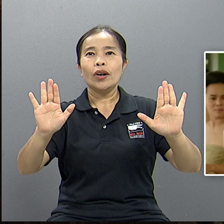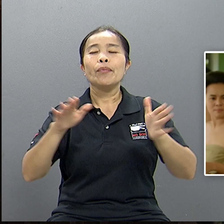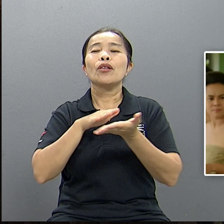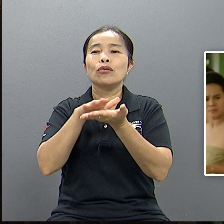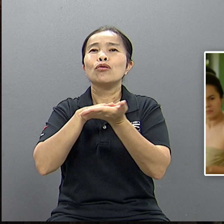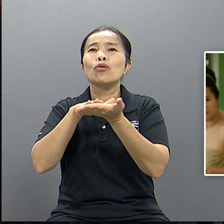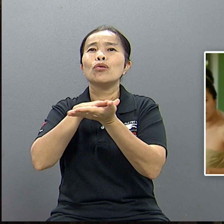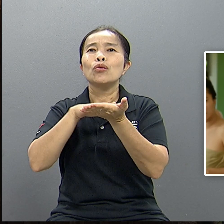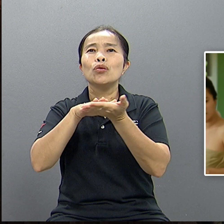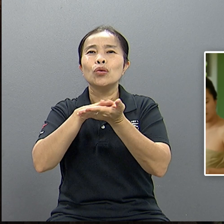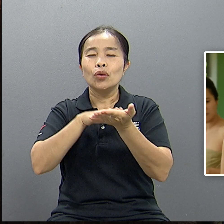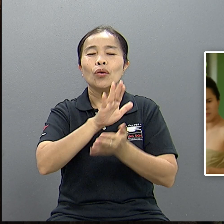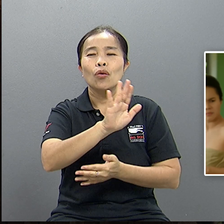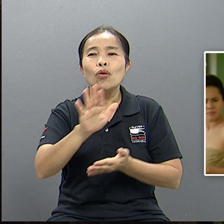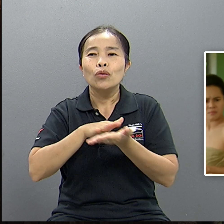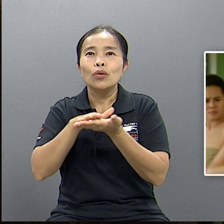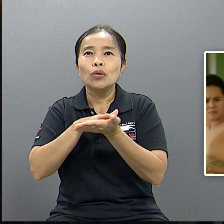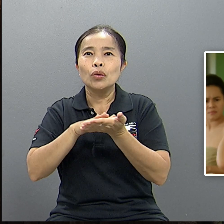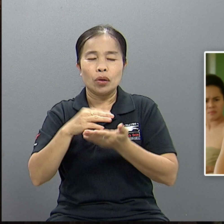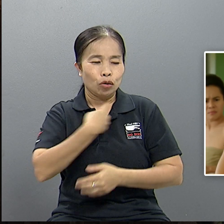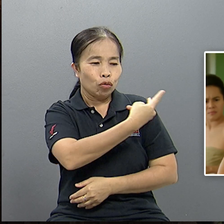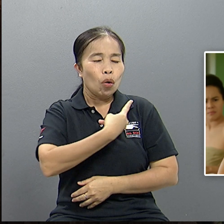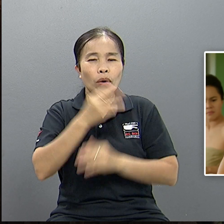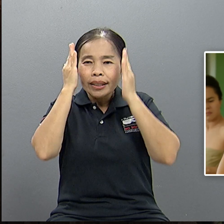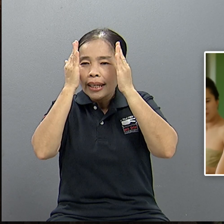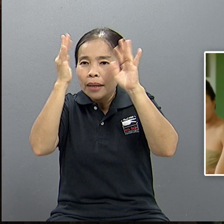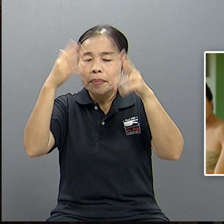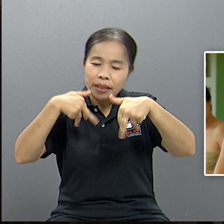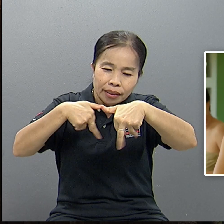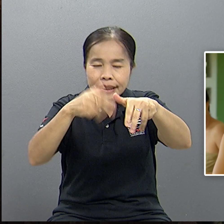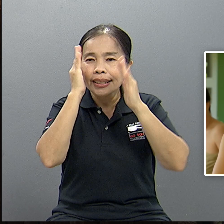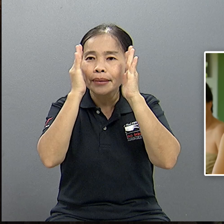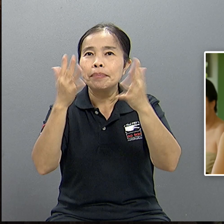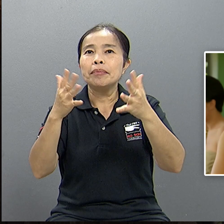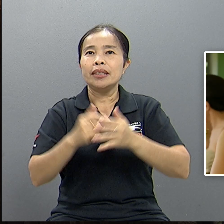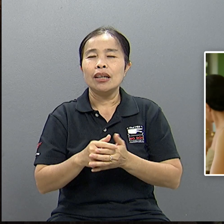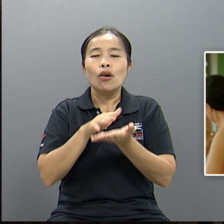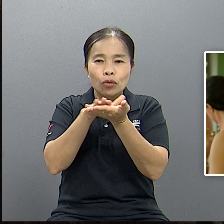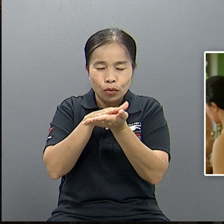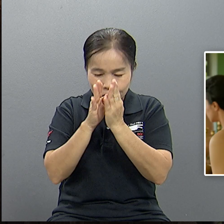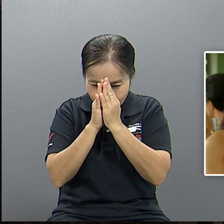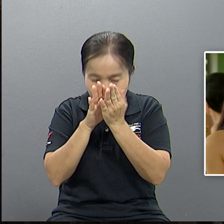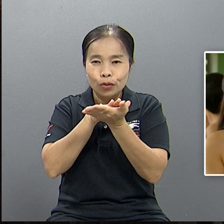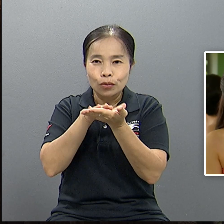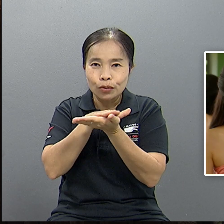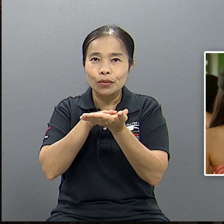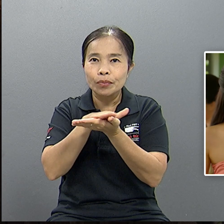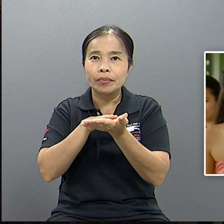ต้องขอโทษพวกคุณๆด้วยนะคะพวกเราสองคนไม่ได้ตั้งใจจริงๆกราบขออภัยค่ะ